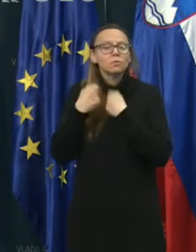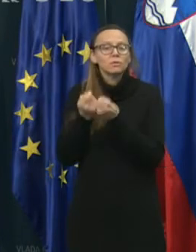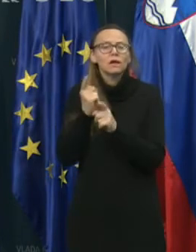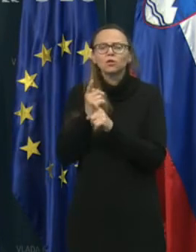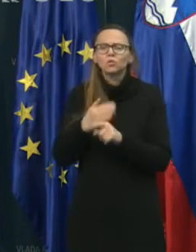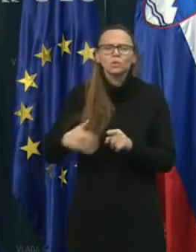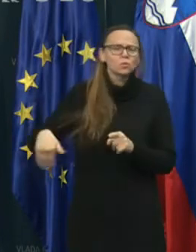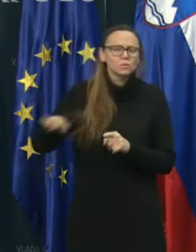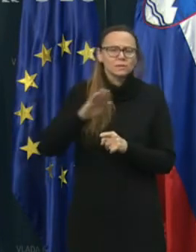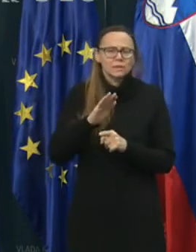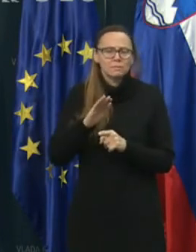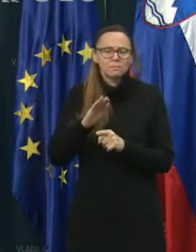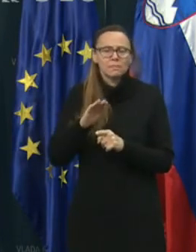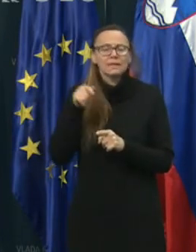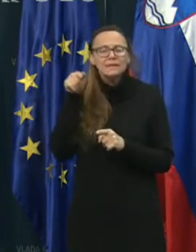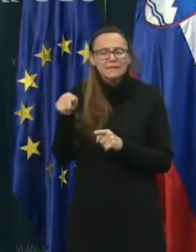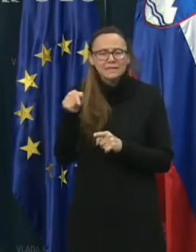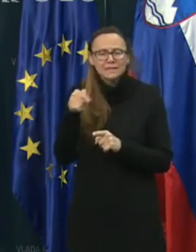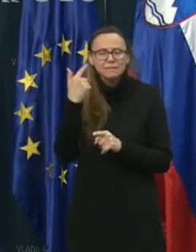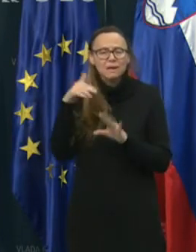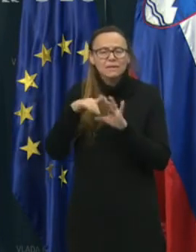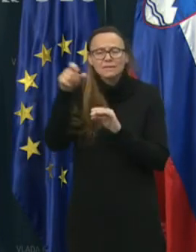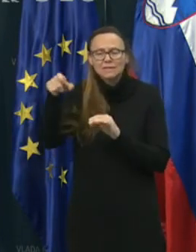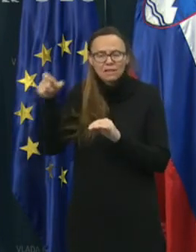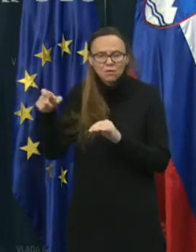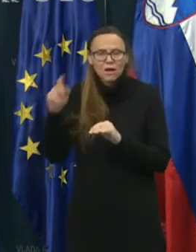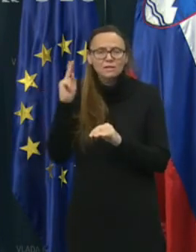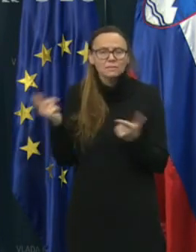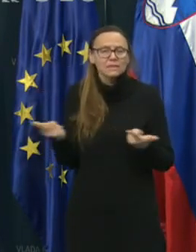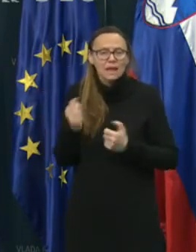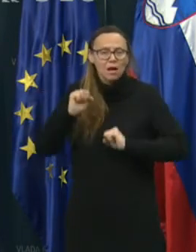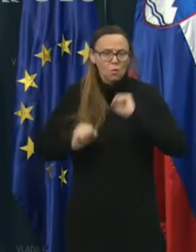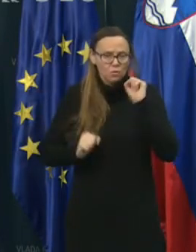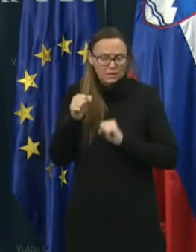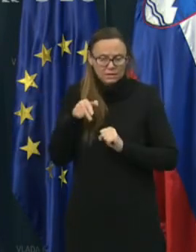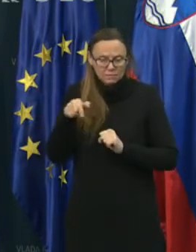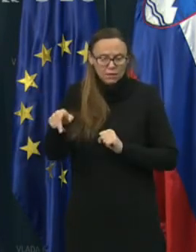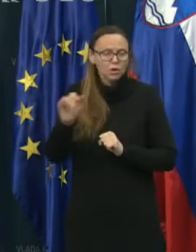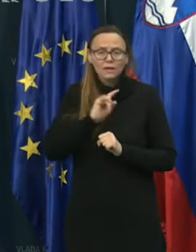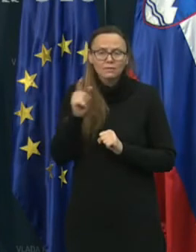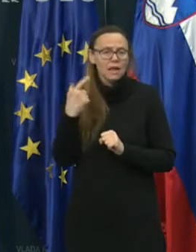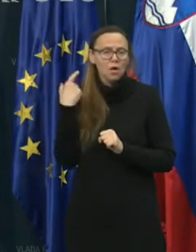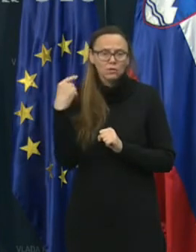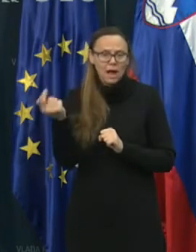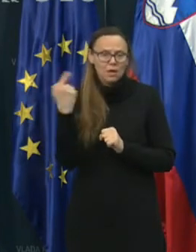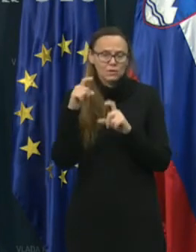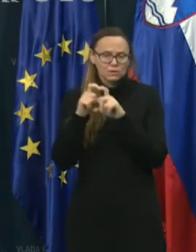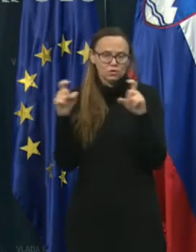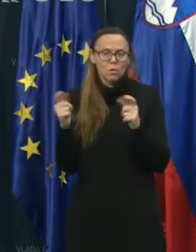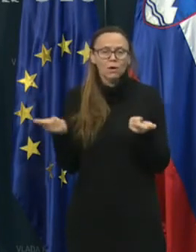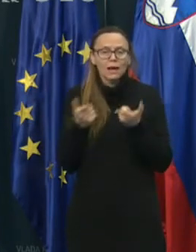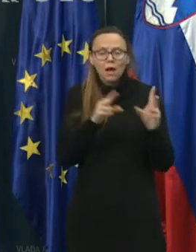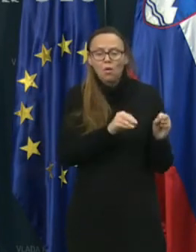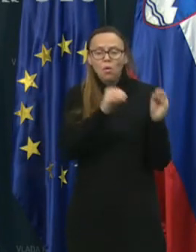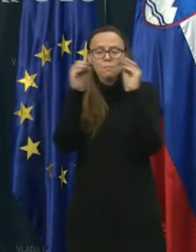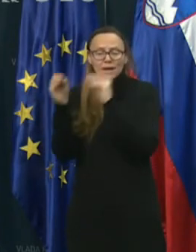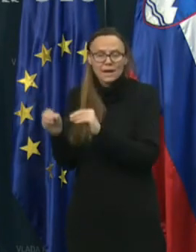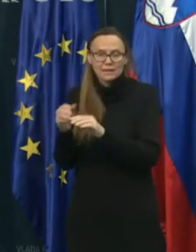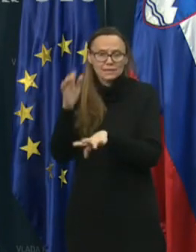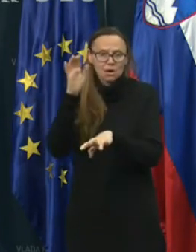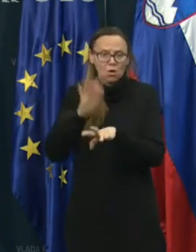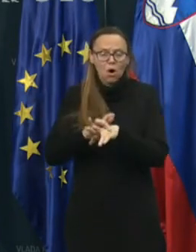vsem pokretnim stanovalcem, da ne odhajajo iz domov, saj lahko prenesejo okužbe med